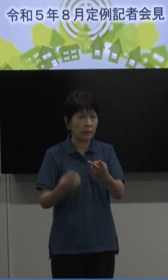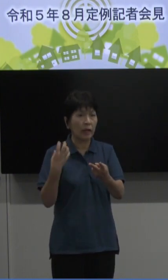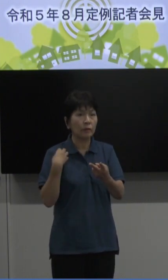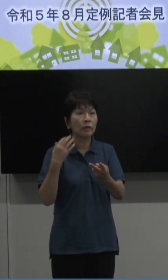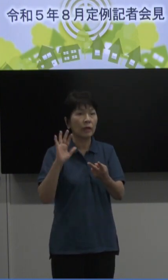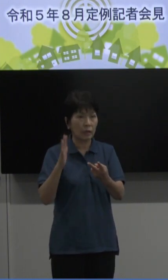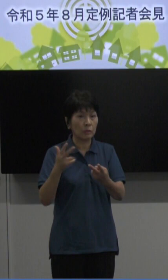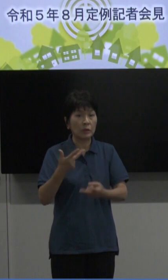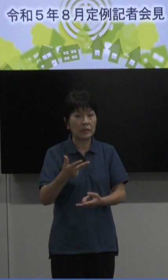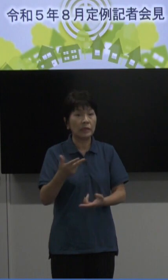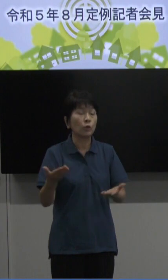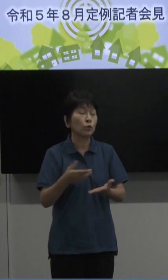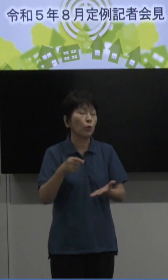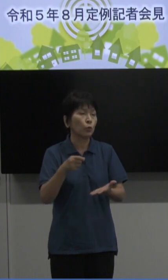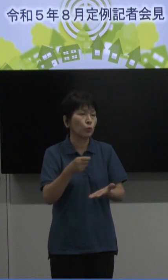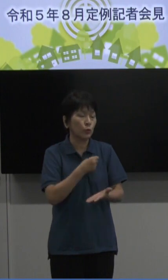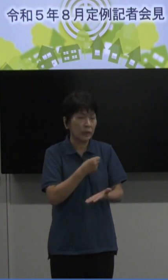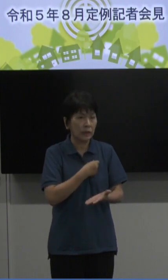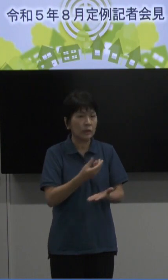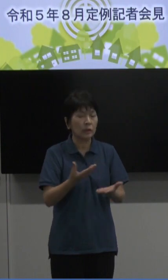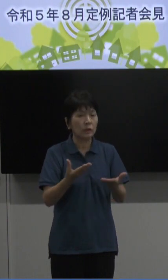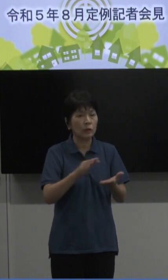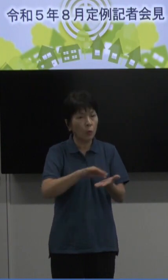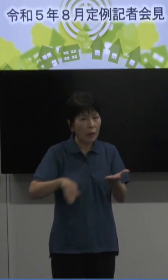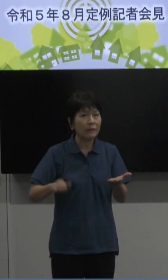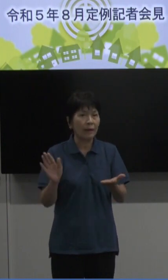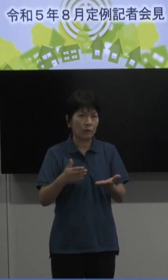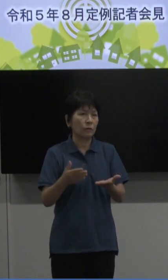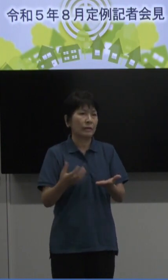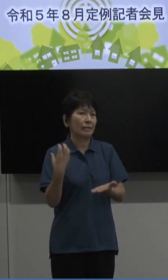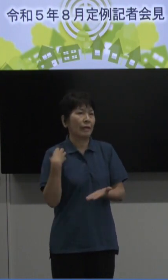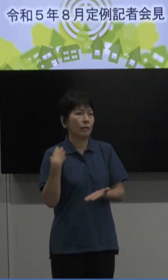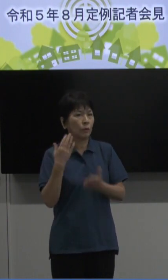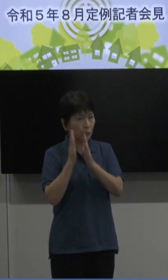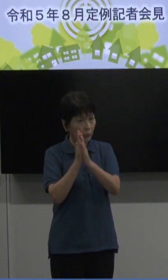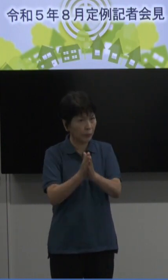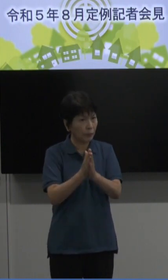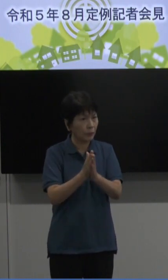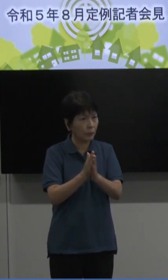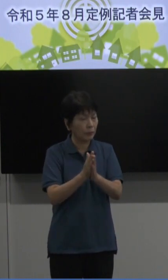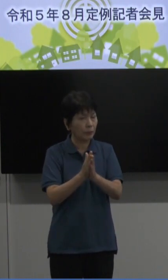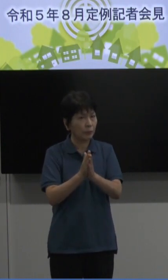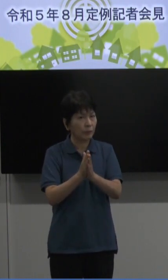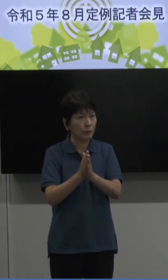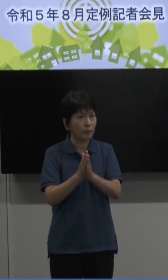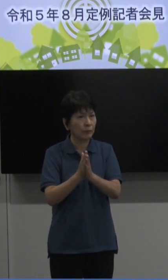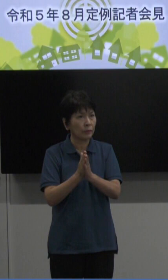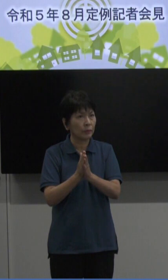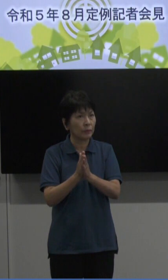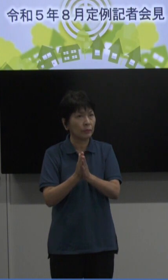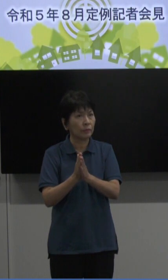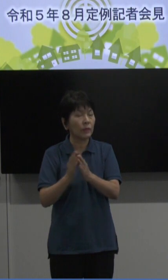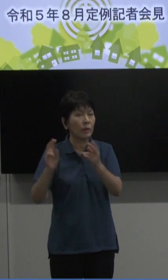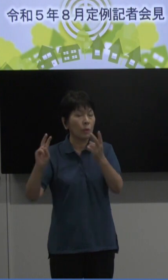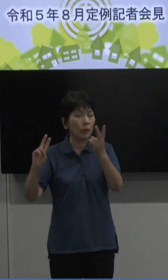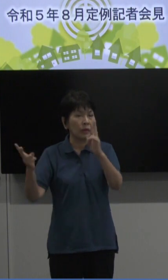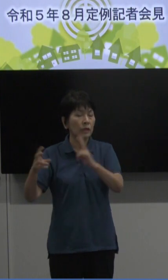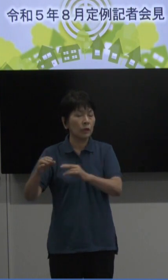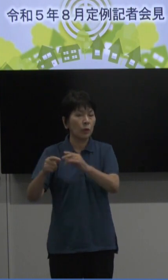い、でまた、ただですね、いろいろやはり企業局としての、今